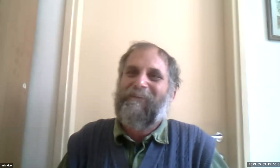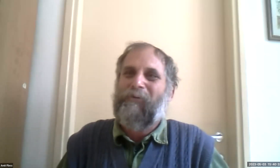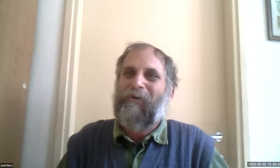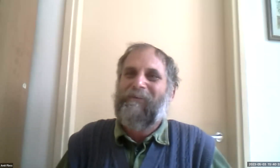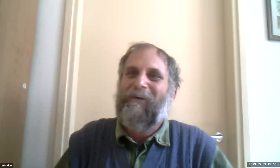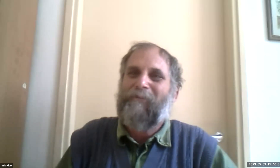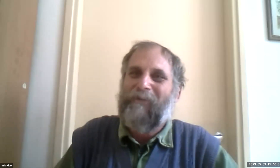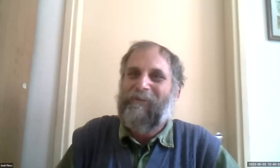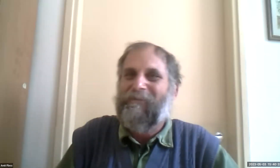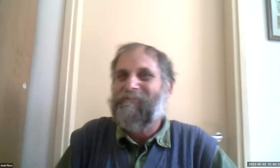דמוקרטיה עממית